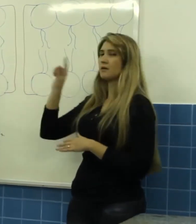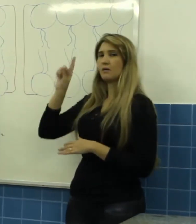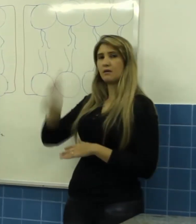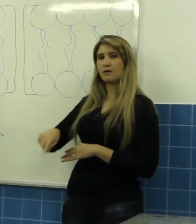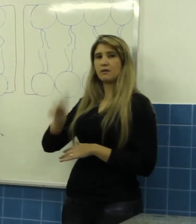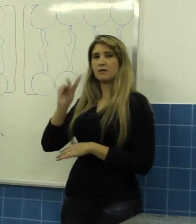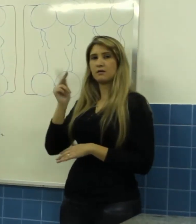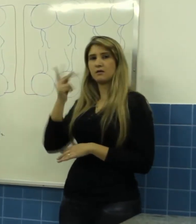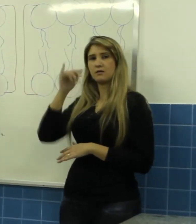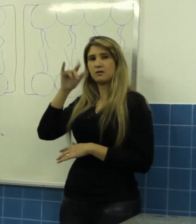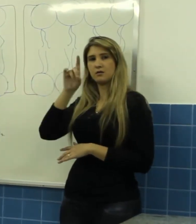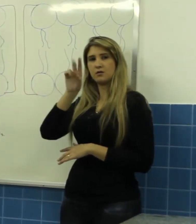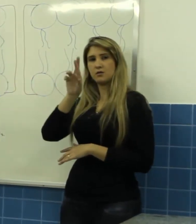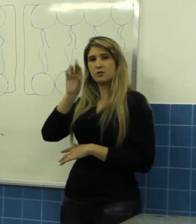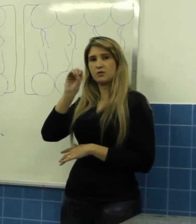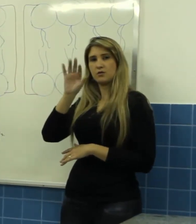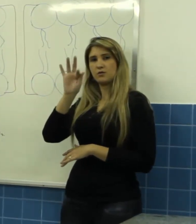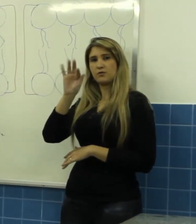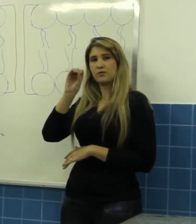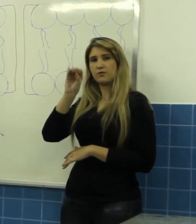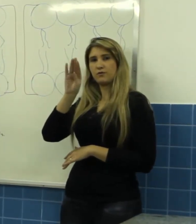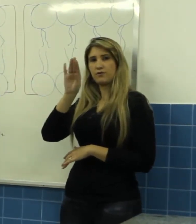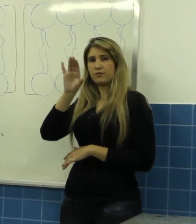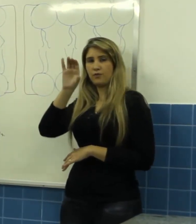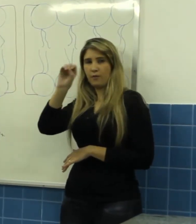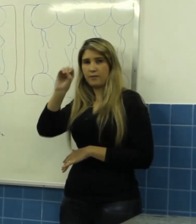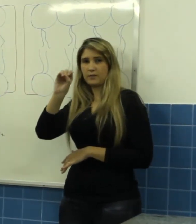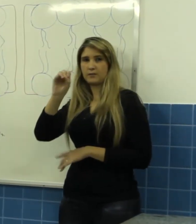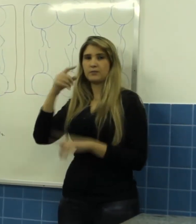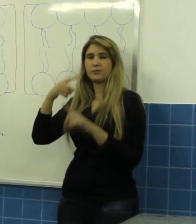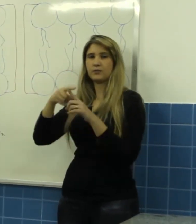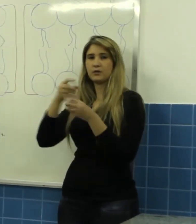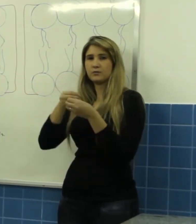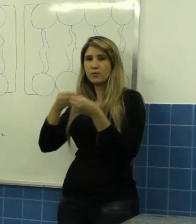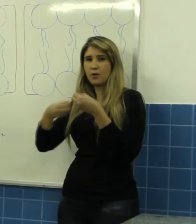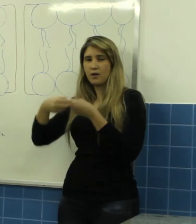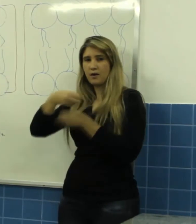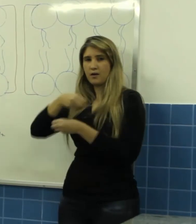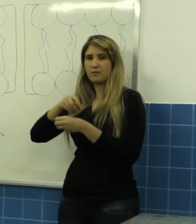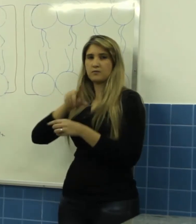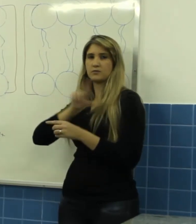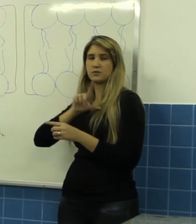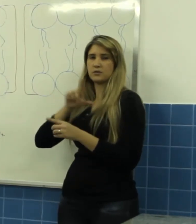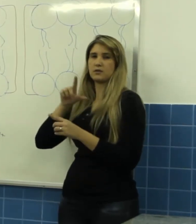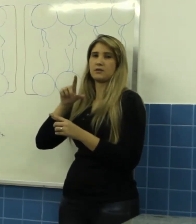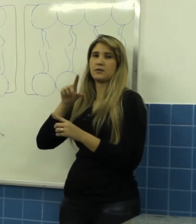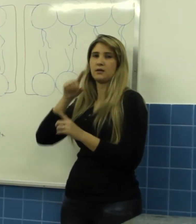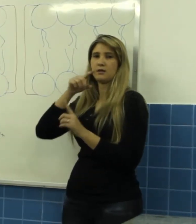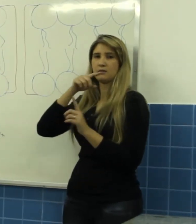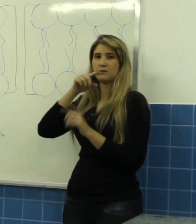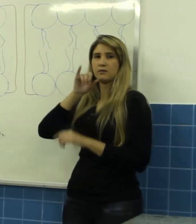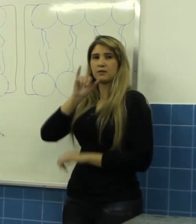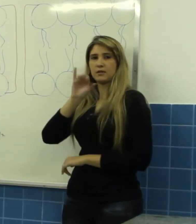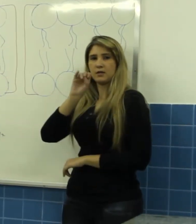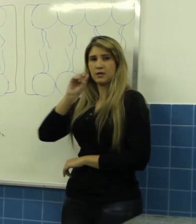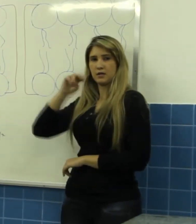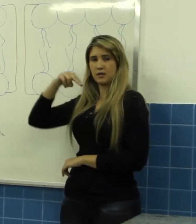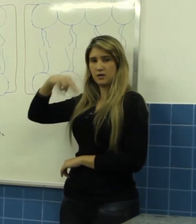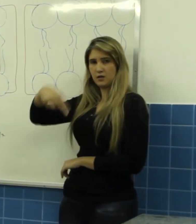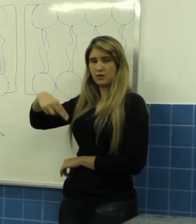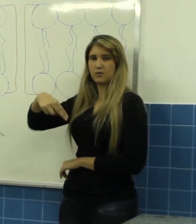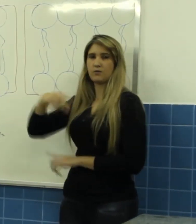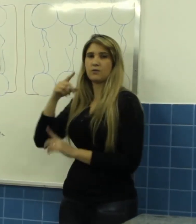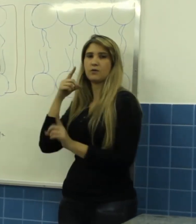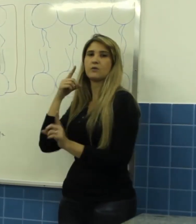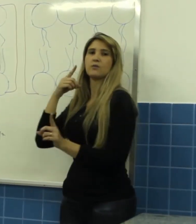nitrofóbica. As moléculas parcialmente carregadas ou carregadas como os íons encontram